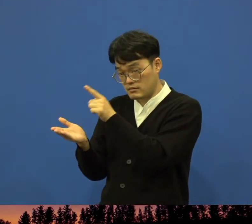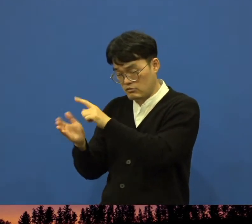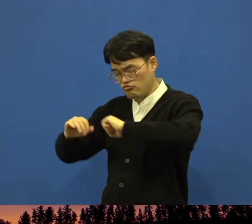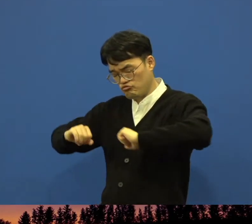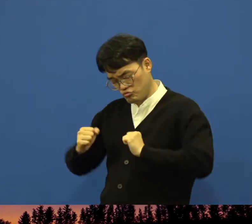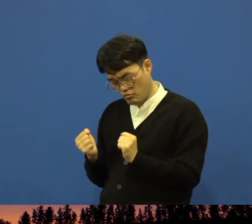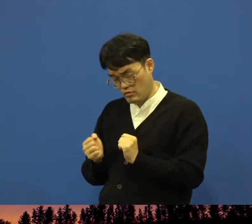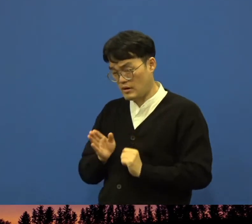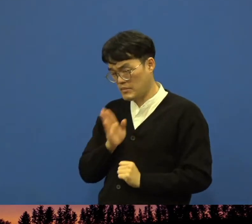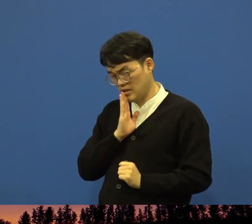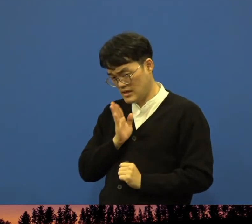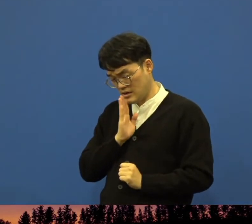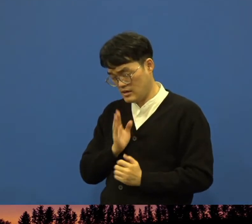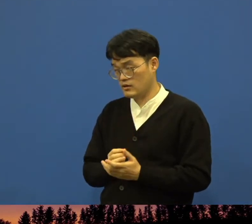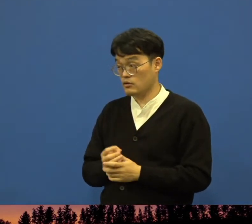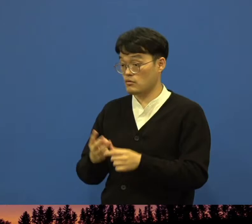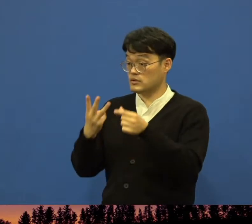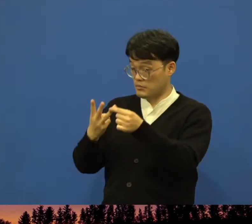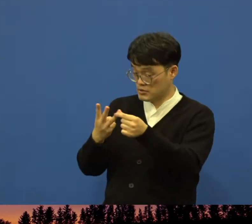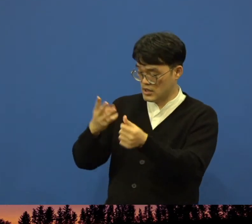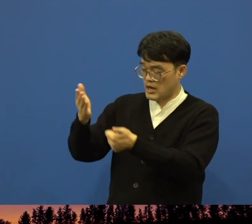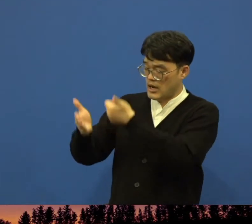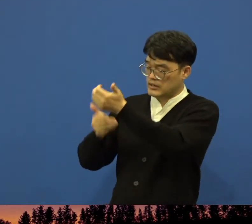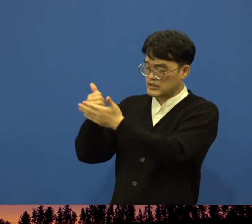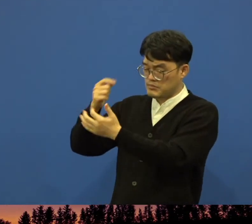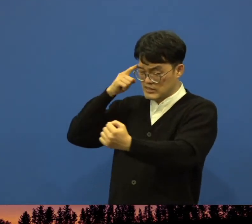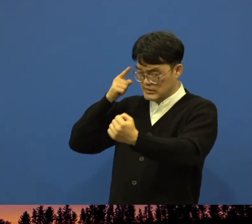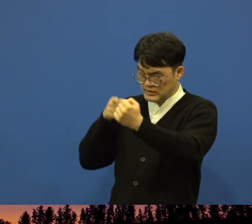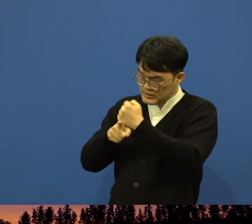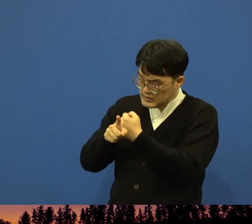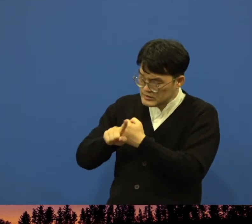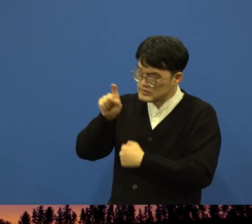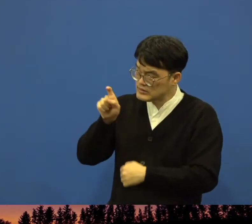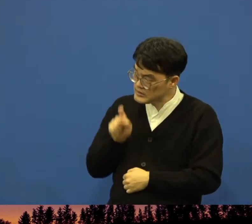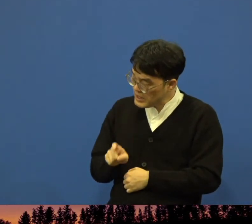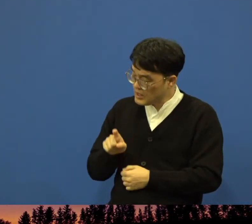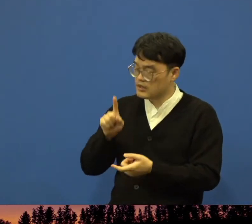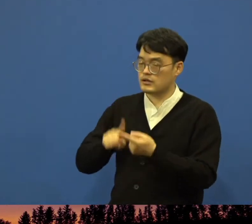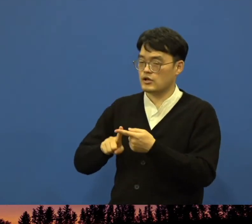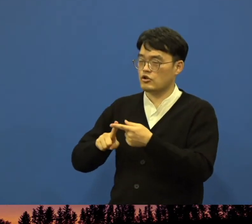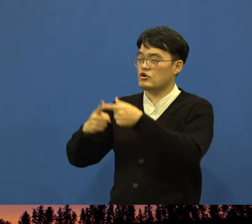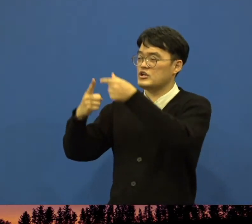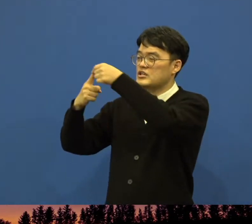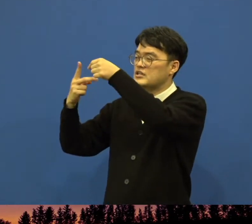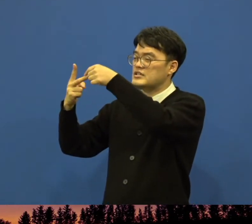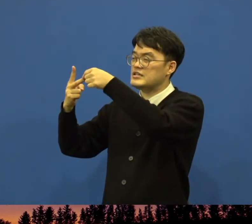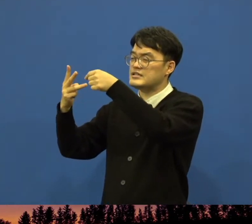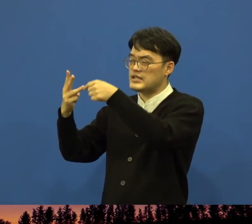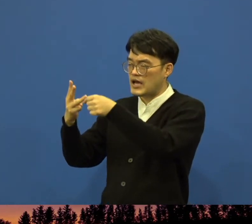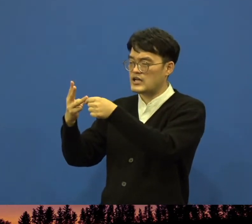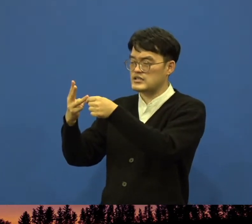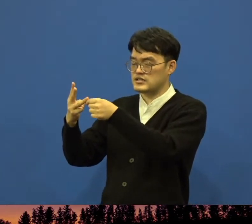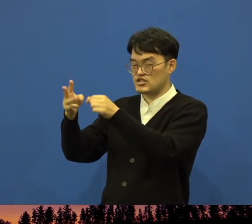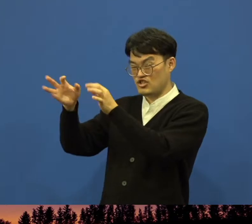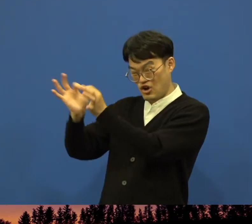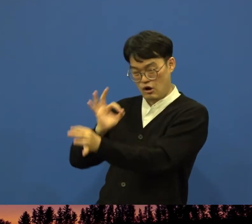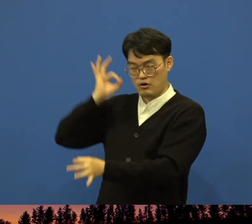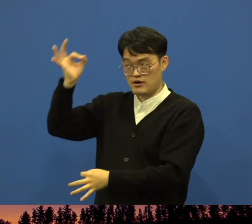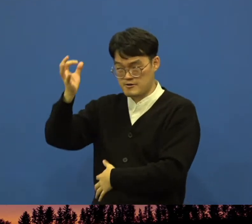거냐, 그리고 하나님의 뜻인가, 이걸 물어야 된다. 이 세 가지에 맞출 때 삶은 의미가 있어야